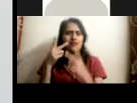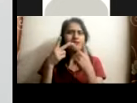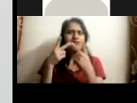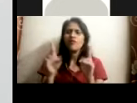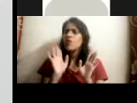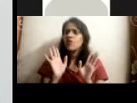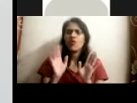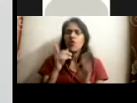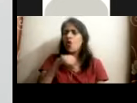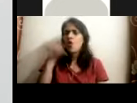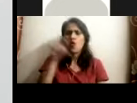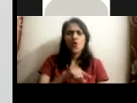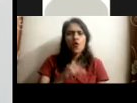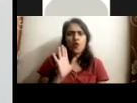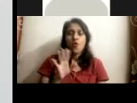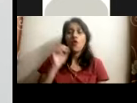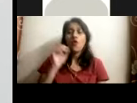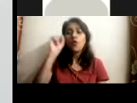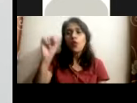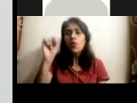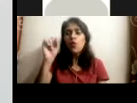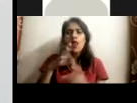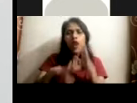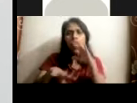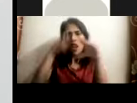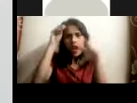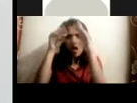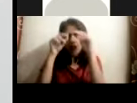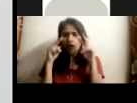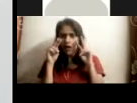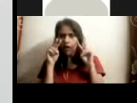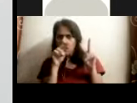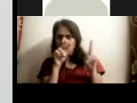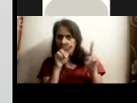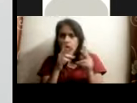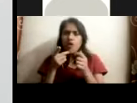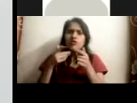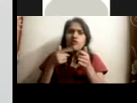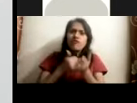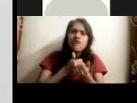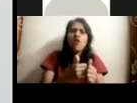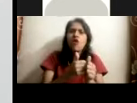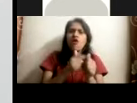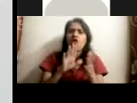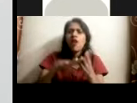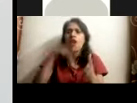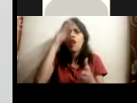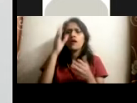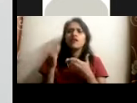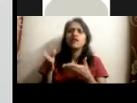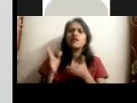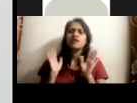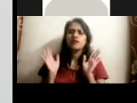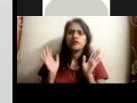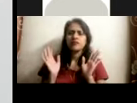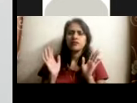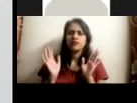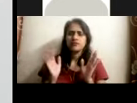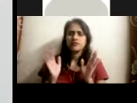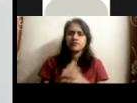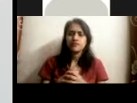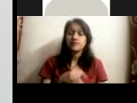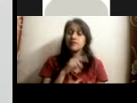योर सिस्टम ऑफ थॉट्स. आपने जो सीखा है, आपने जो देखा है, आप उसकी बेसिस पे इंटरप्रेट कर रहे हो व्हाटएवर यू आर सीइंग. ठीक है. ऑन